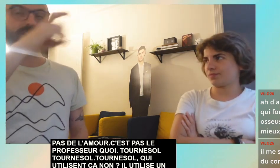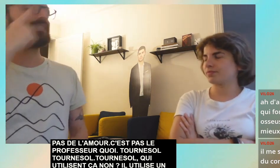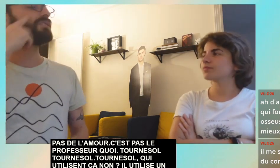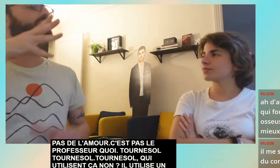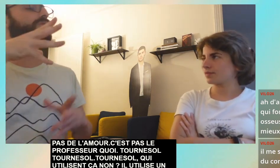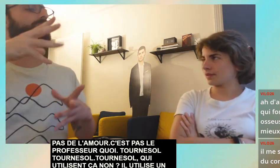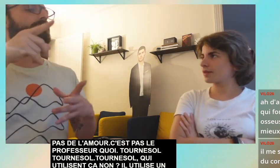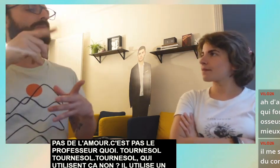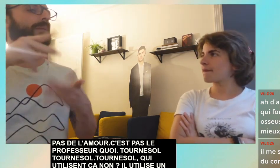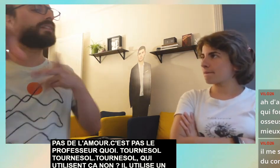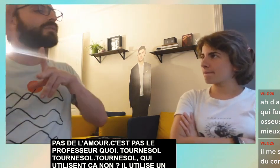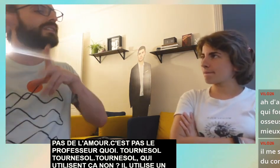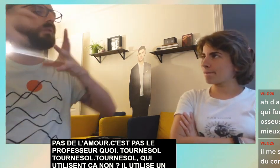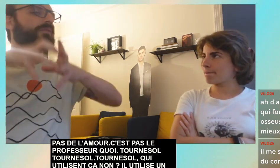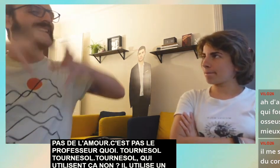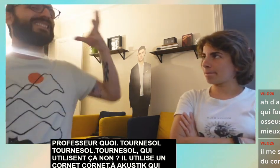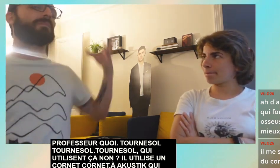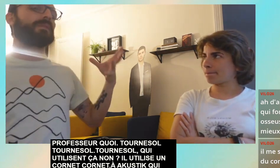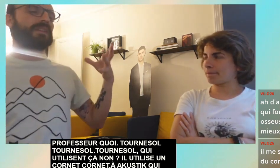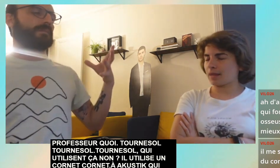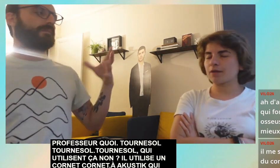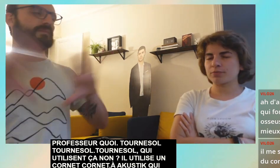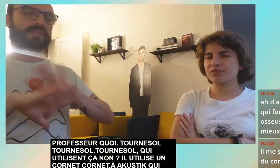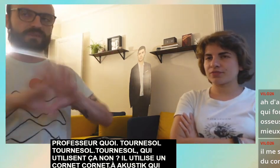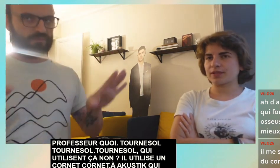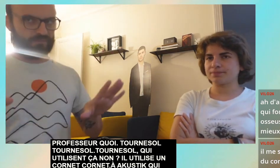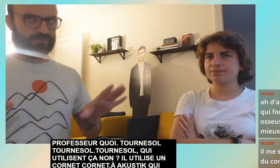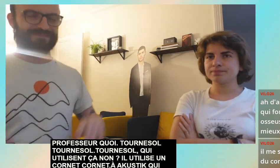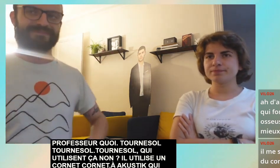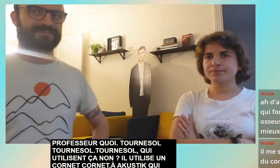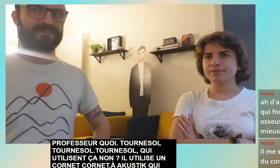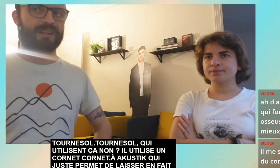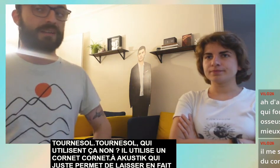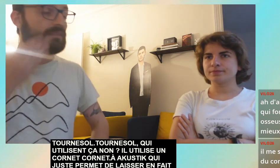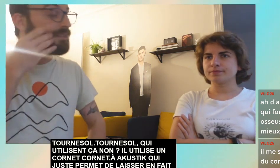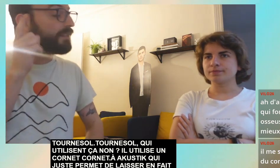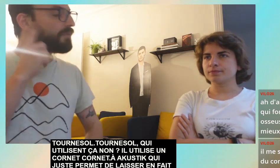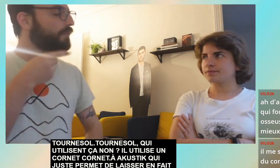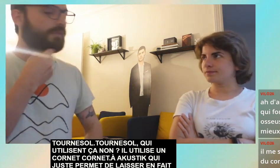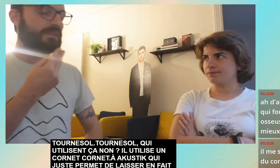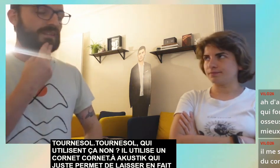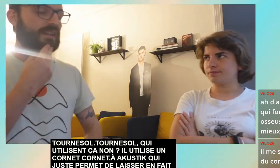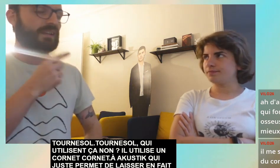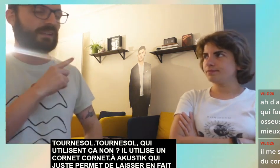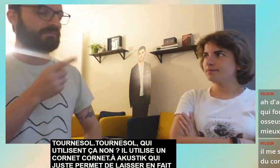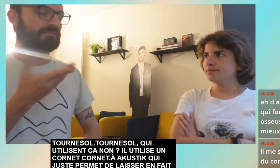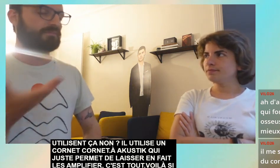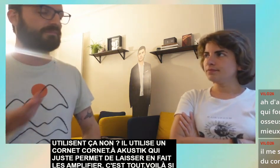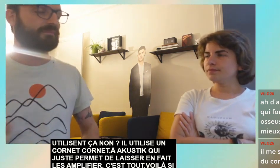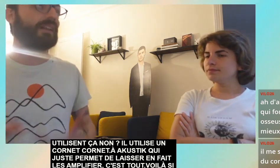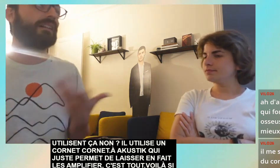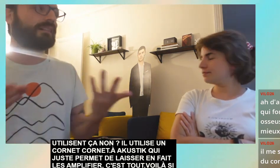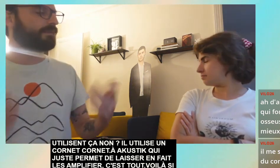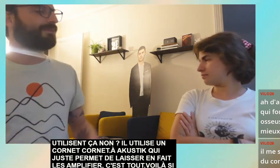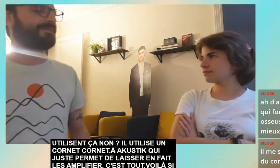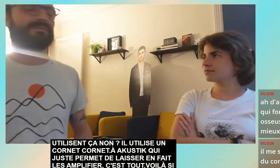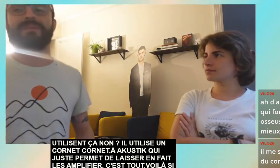acoustique qui juste permet de les sons, en fait, les amplifier. C'est tout. Voilà. Si t'es sourd, ça sert à rien. Enfin,